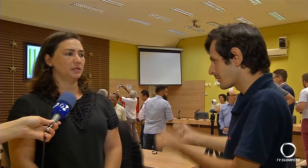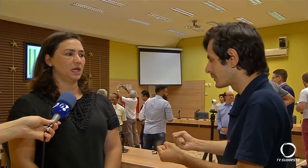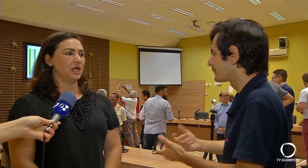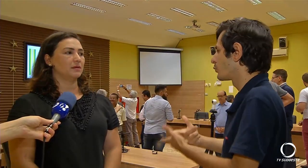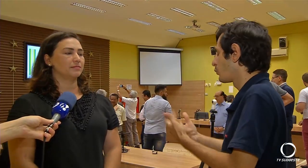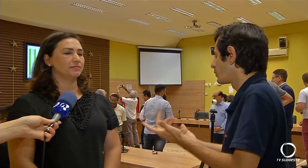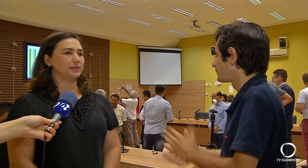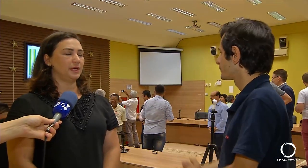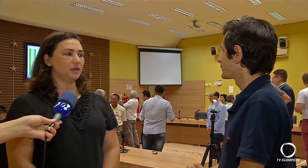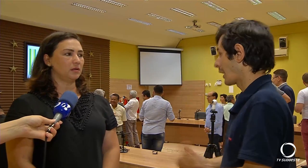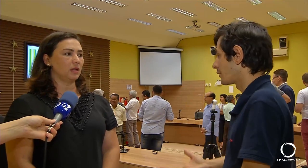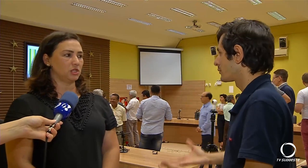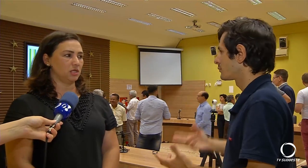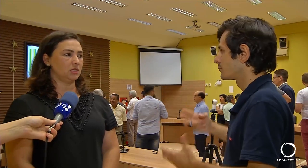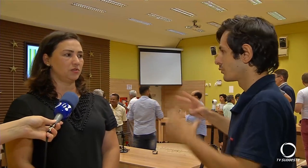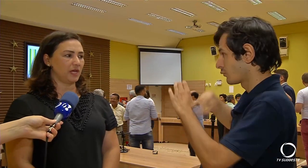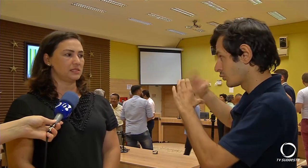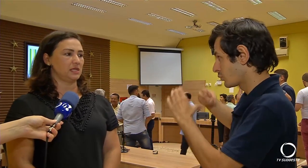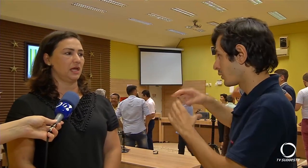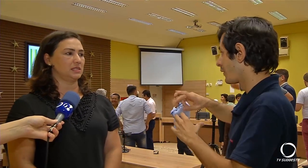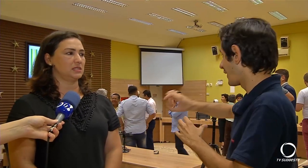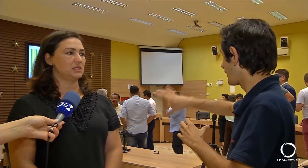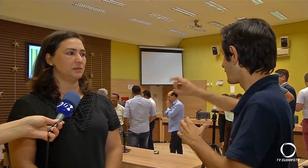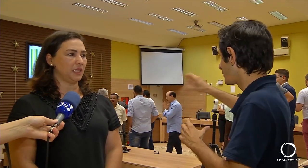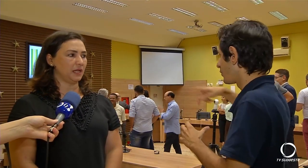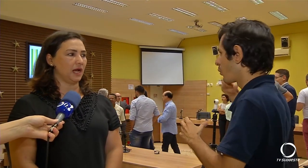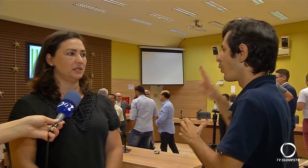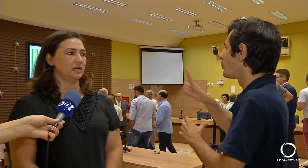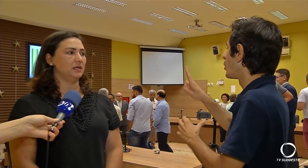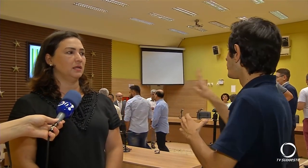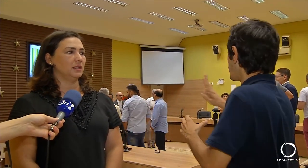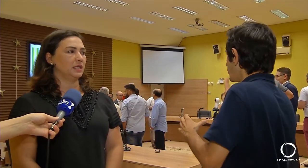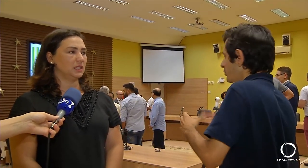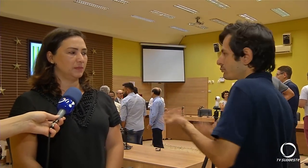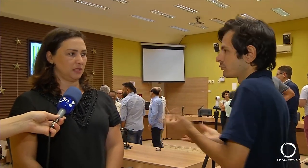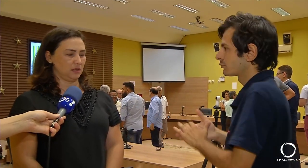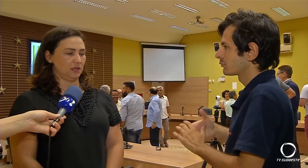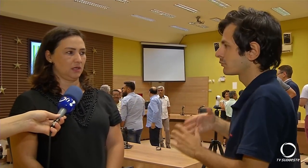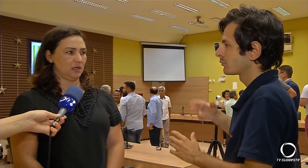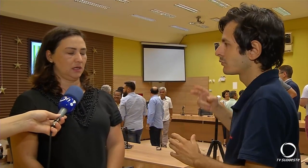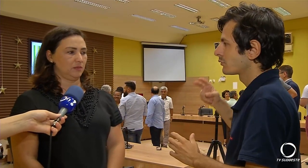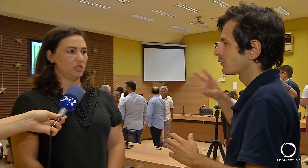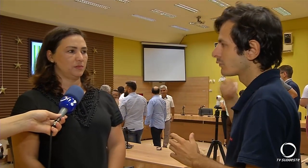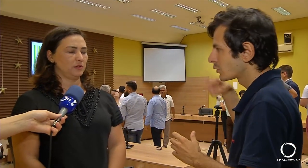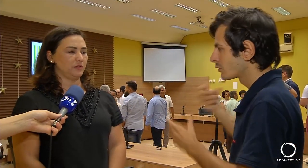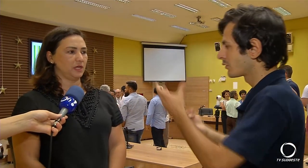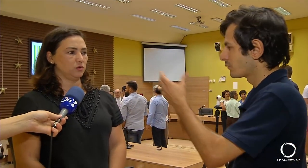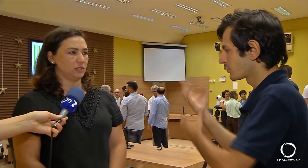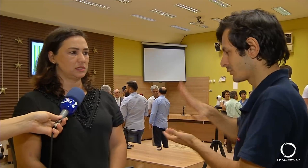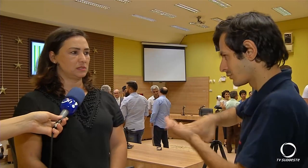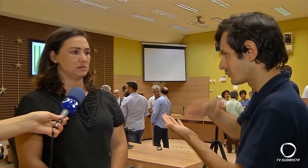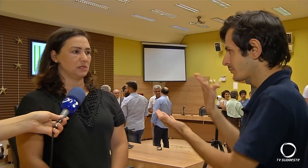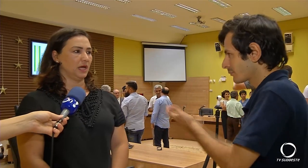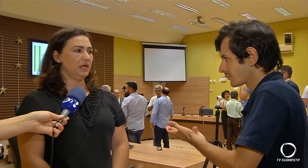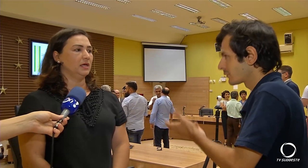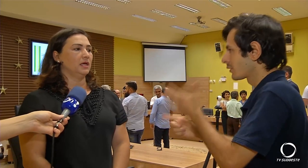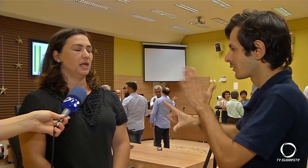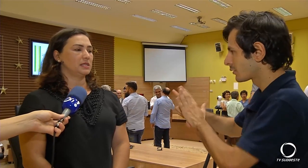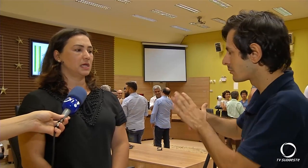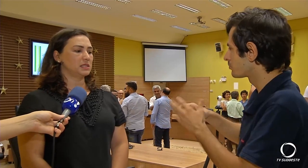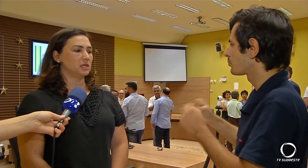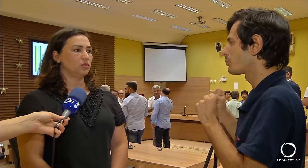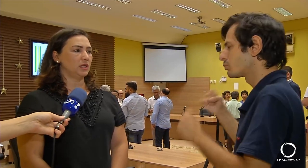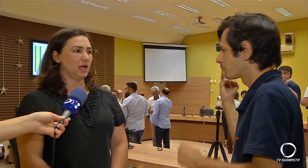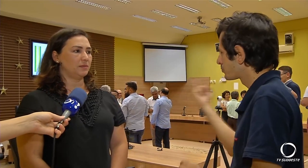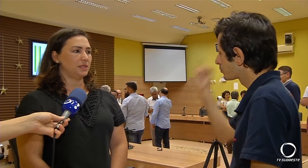projeto, né, que a gente tivesse essa acessibilidade na Câmara Municipal de Vereadores, né?